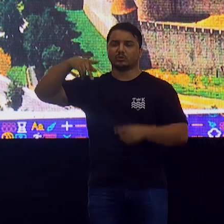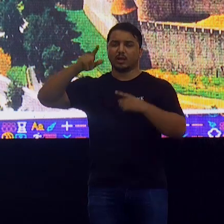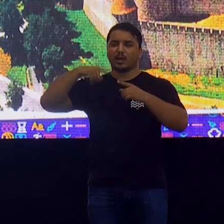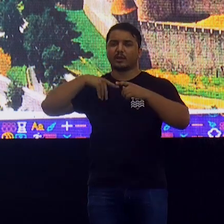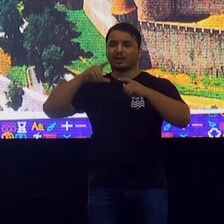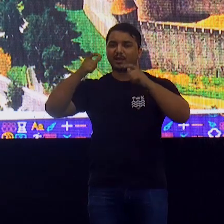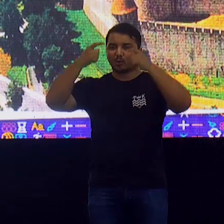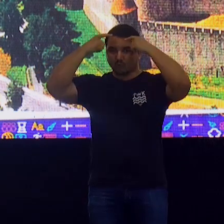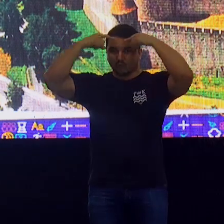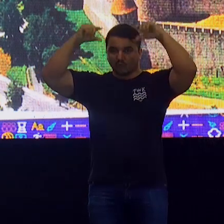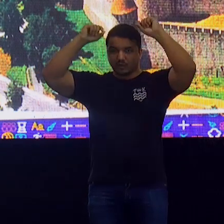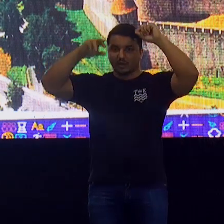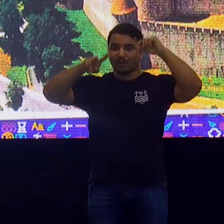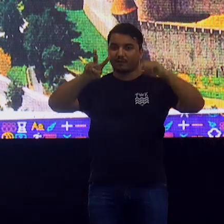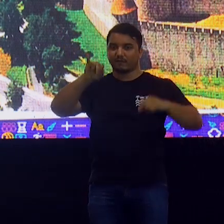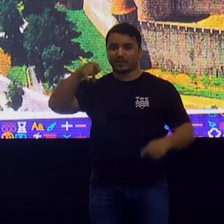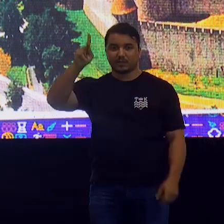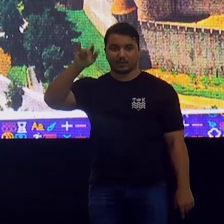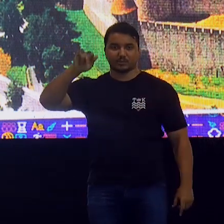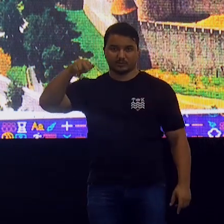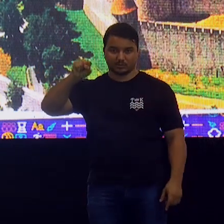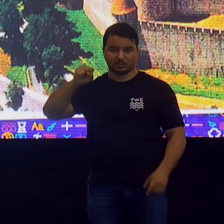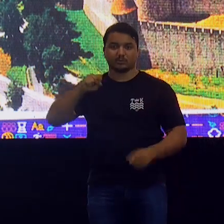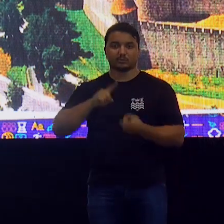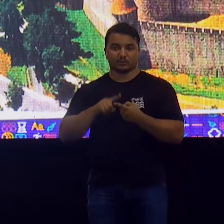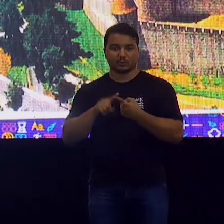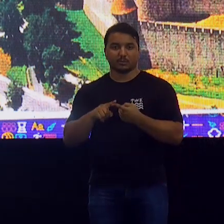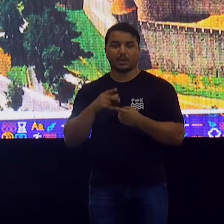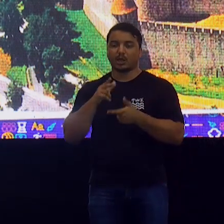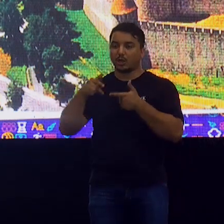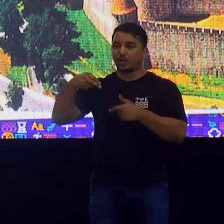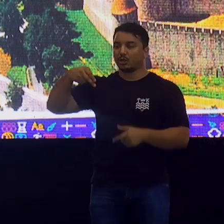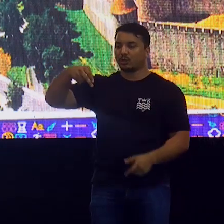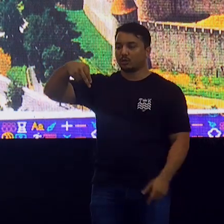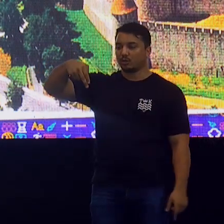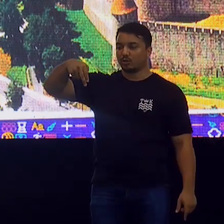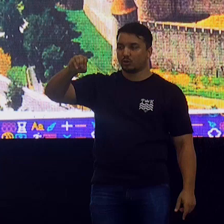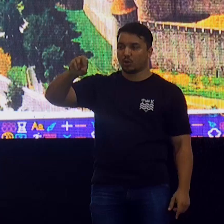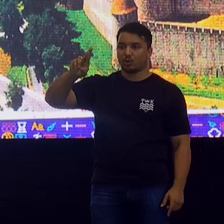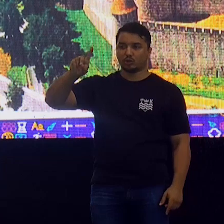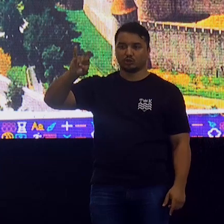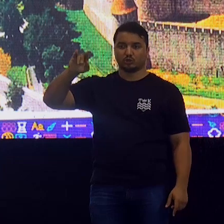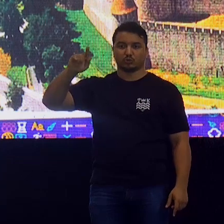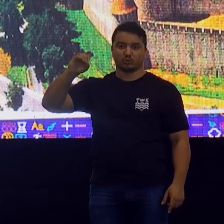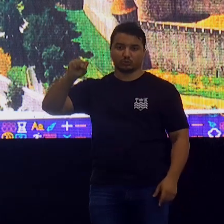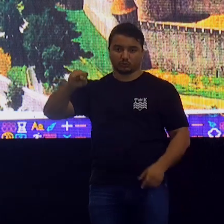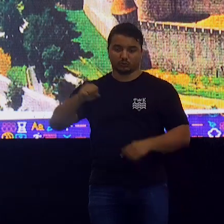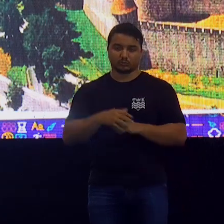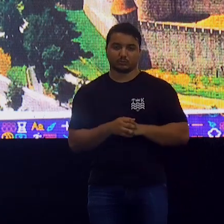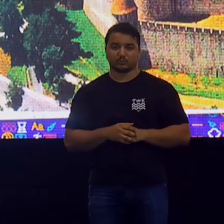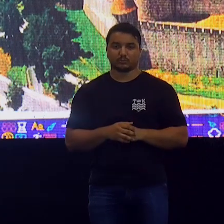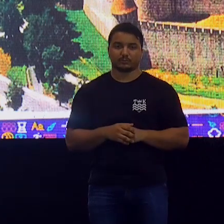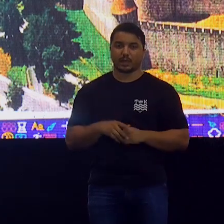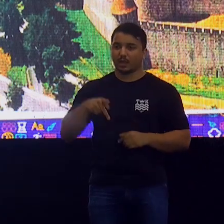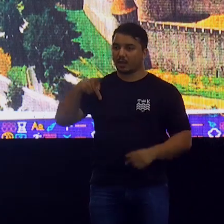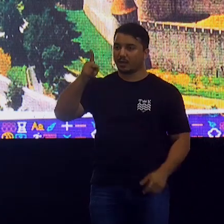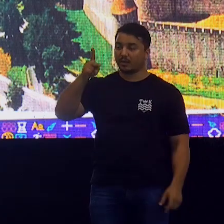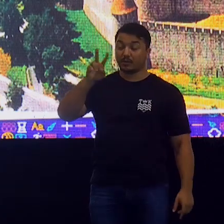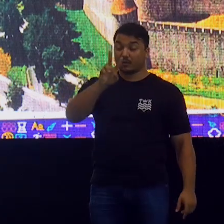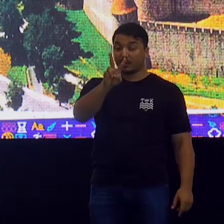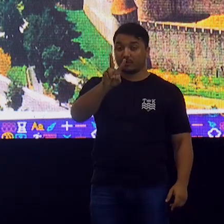Finlândia, Escandinávia, os vikings, também conhecidos como vikings. Para eles não tem outro nome, não, é só vikings mesmo,